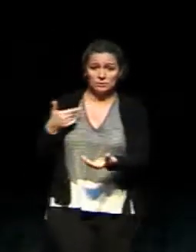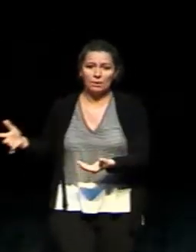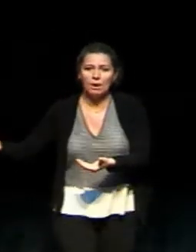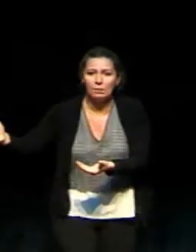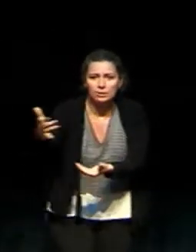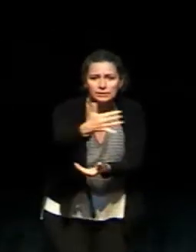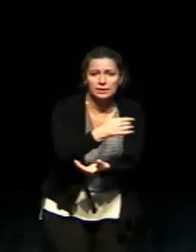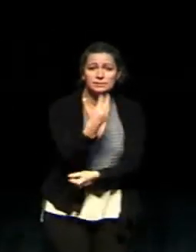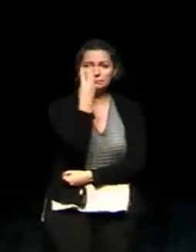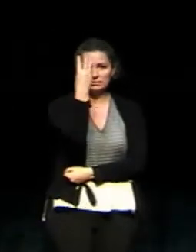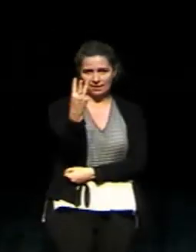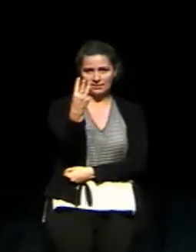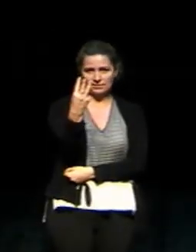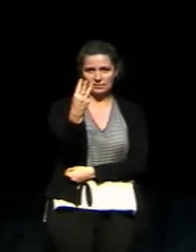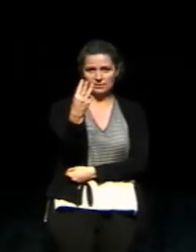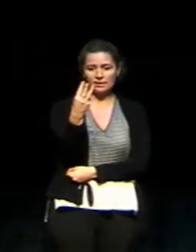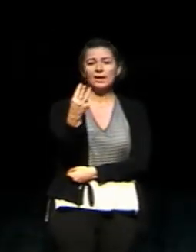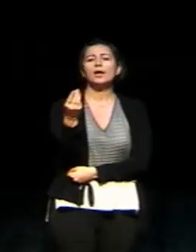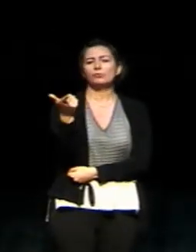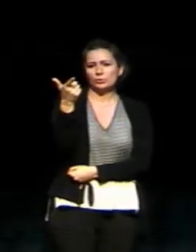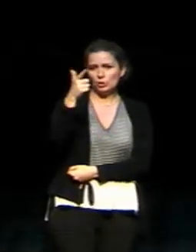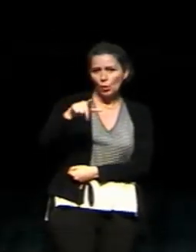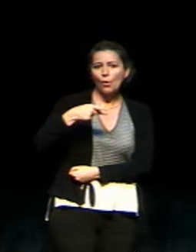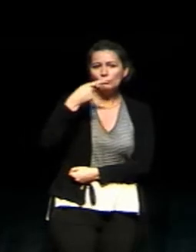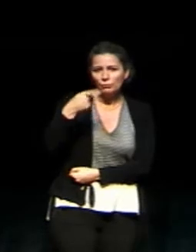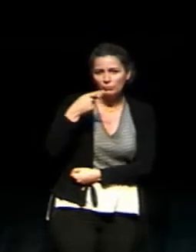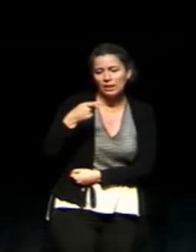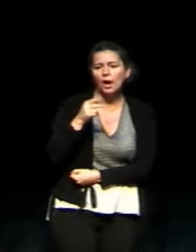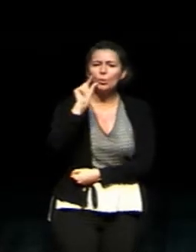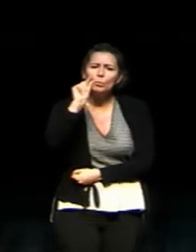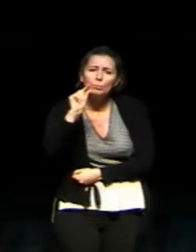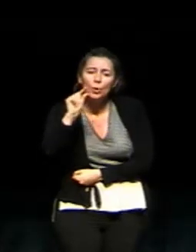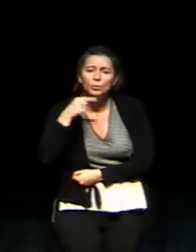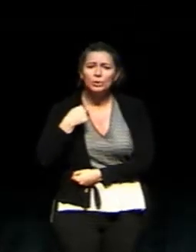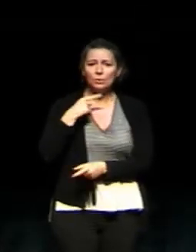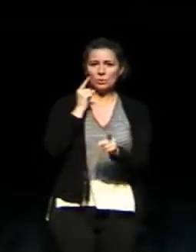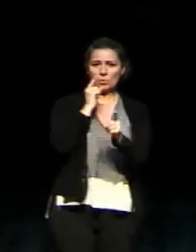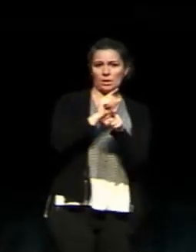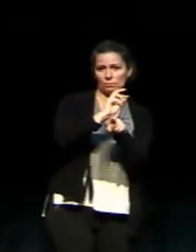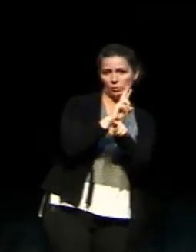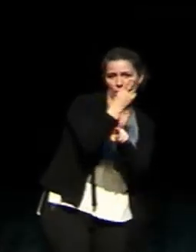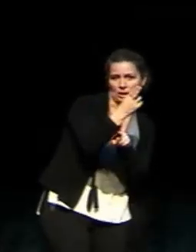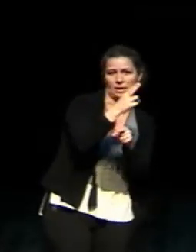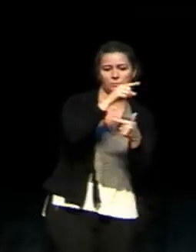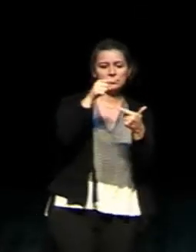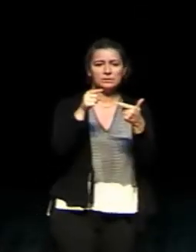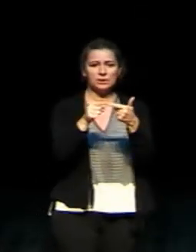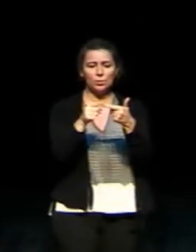como pesquisadora e os professores também. Então, eu vou falar um pouquinho